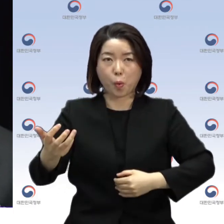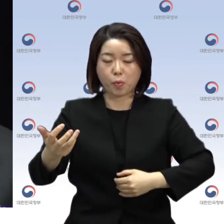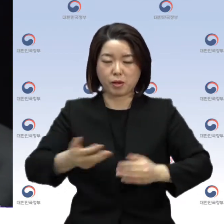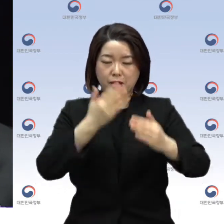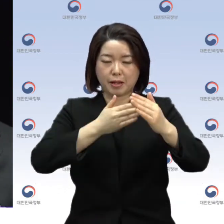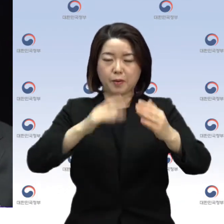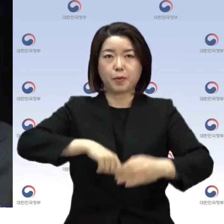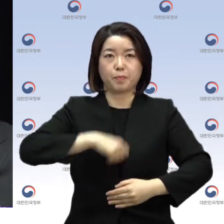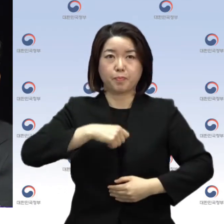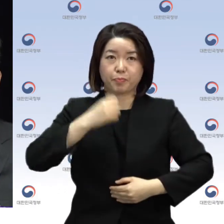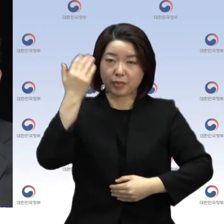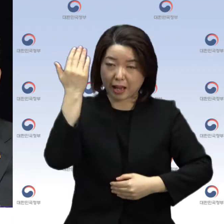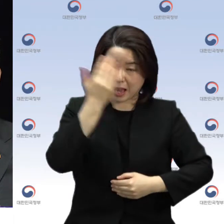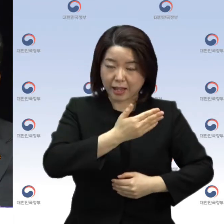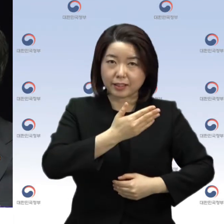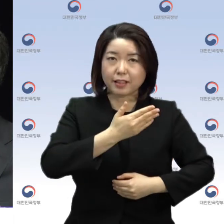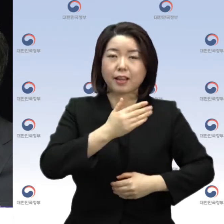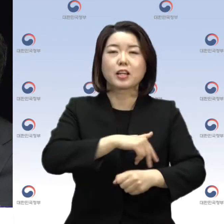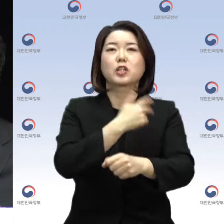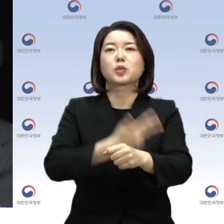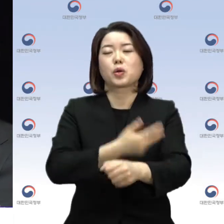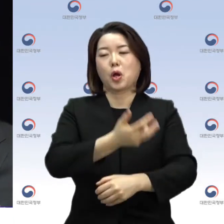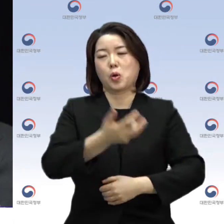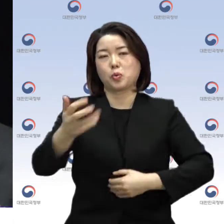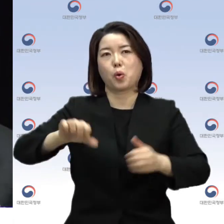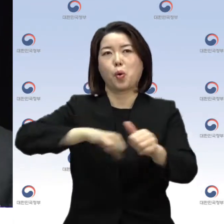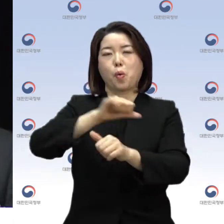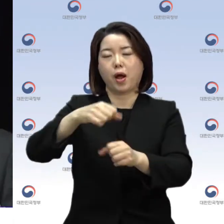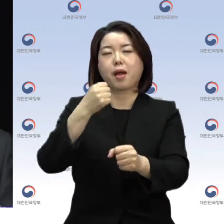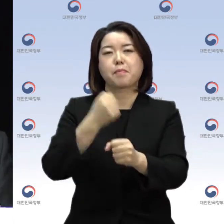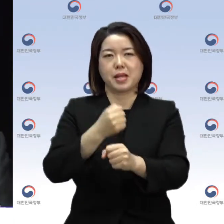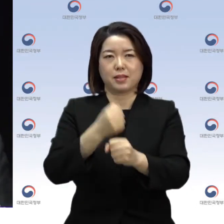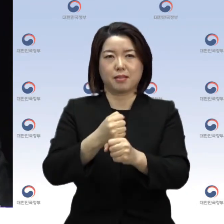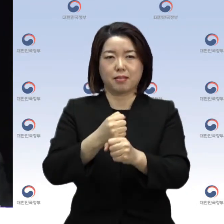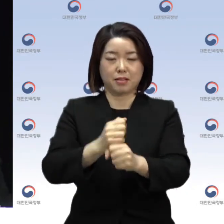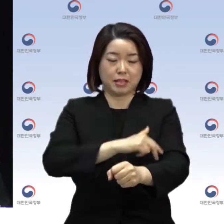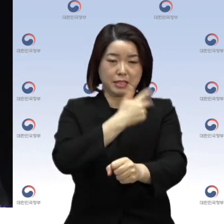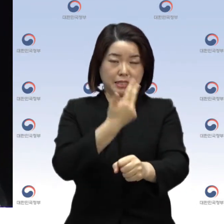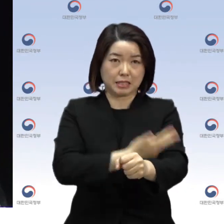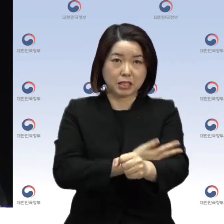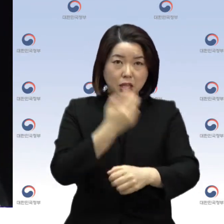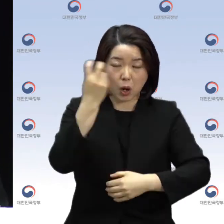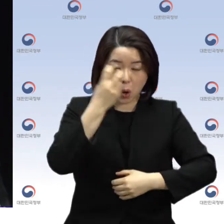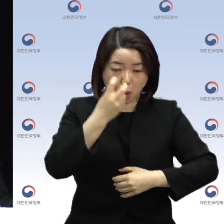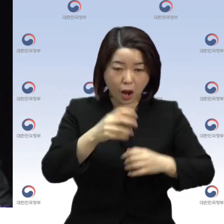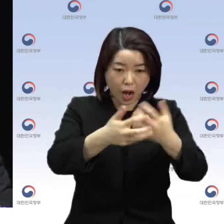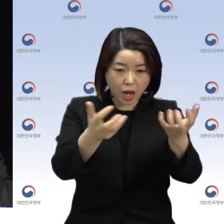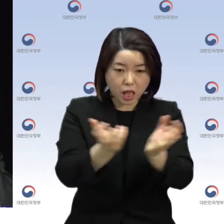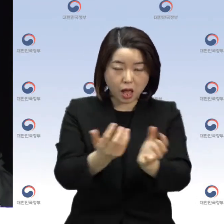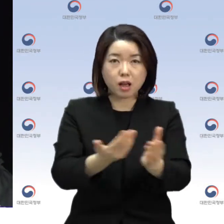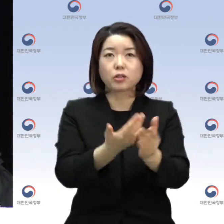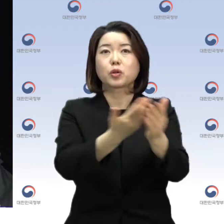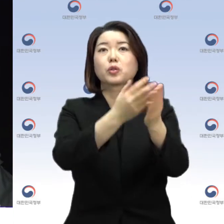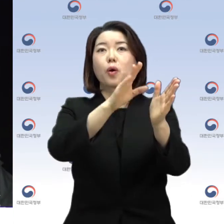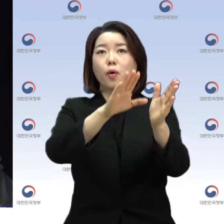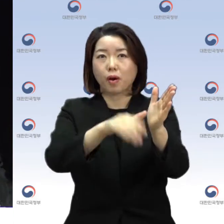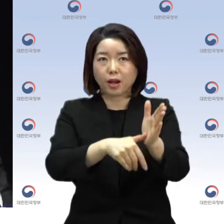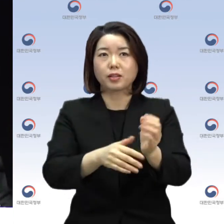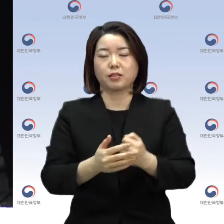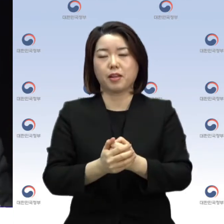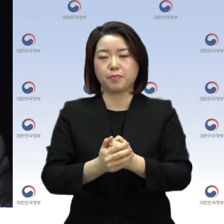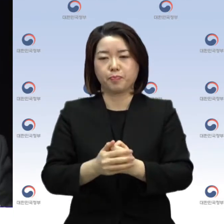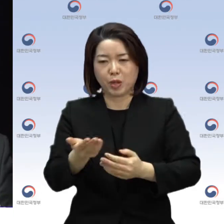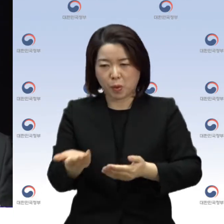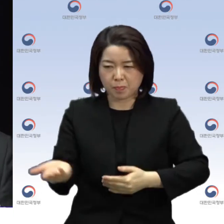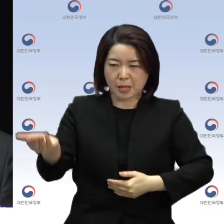공정하고 투명한 저작권 유통 환경을 조성하겠습니다. 저작권 관리 단체가 성장해가는 가운데 성숙